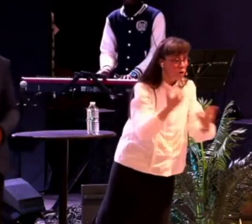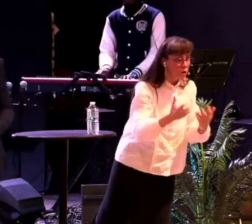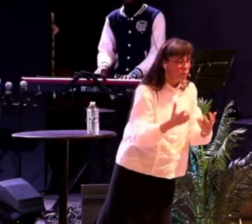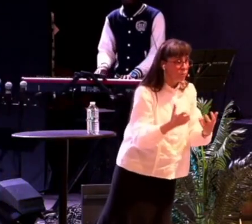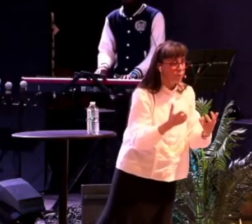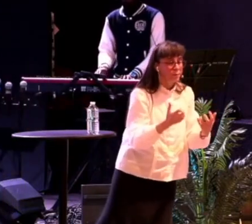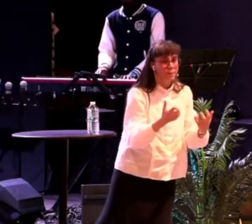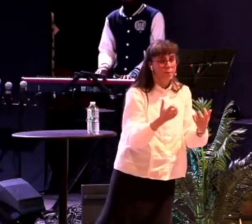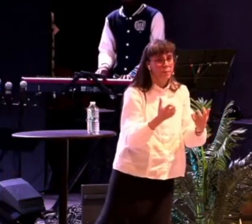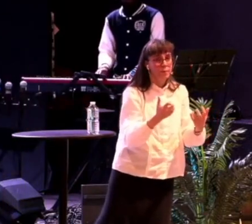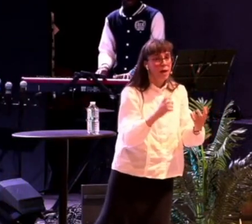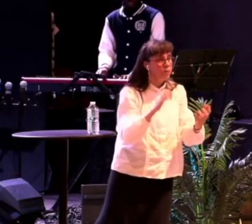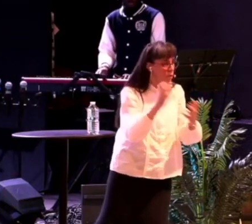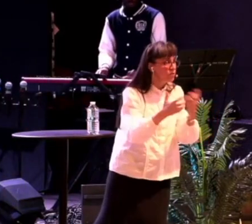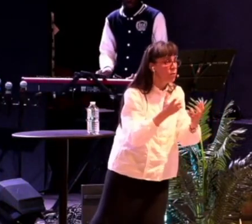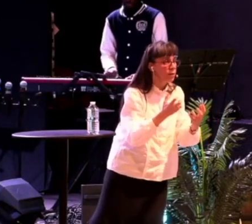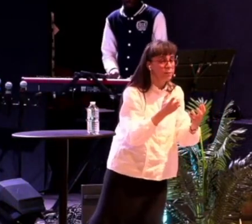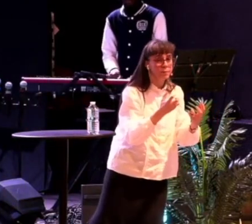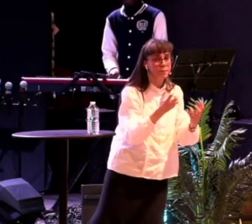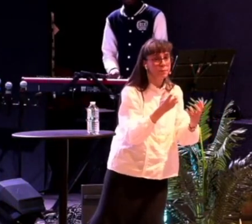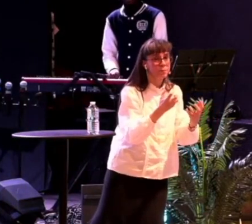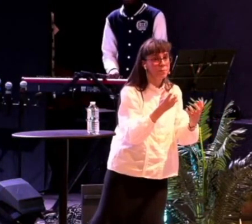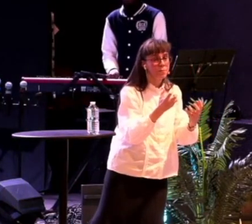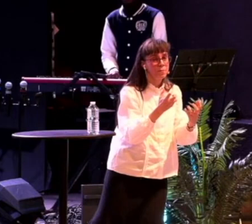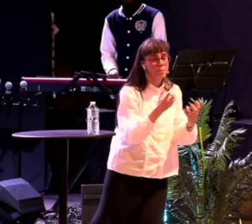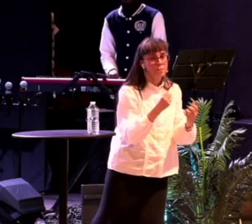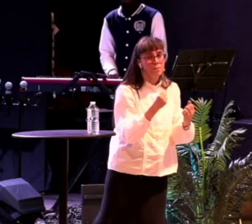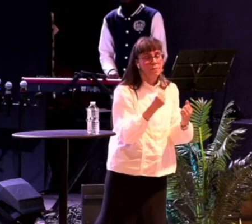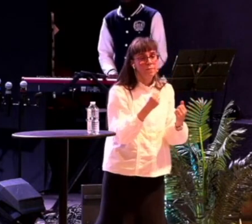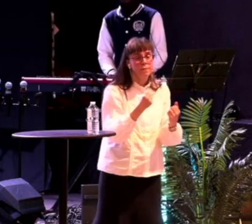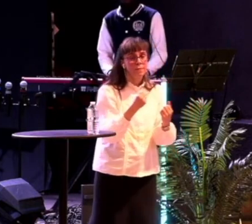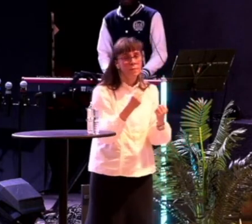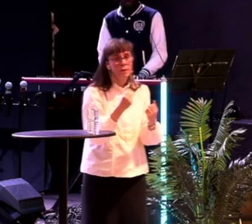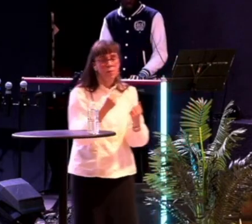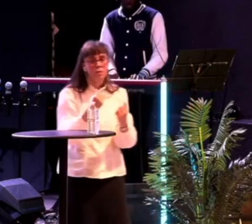your good et pour la gloire de Dieu. And for God's glory. Amen.